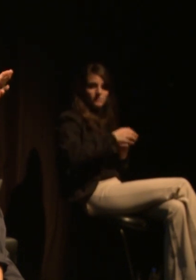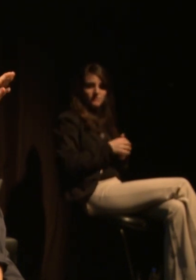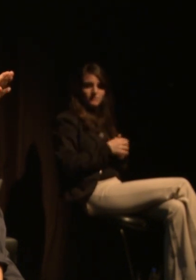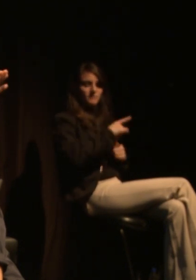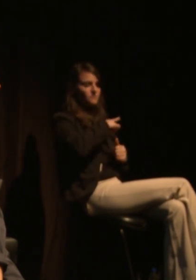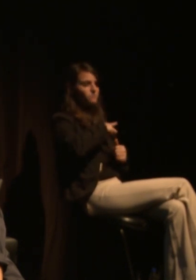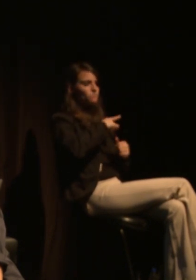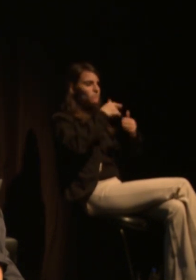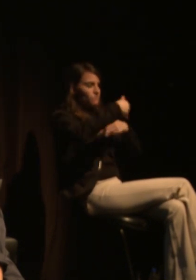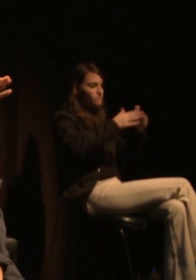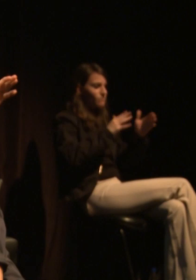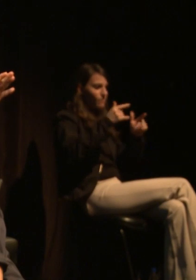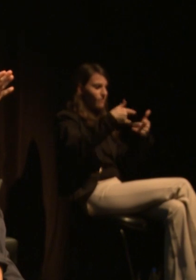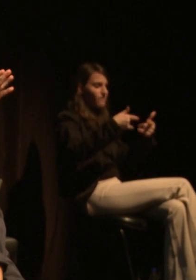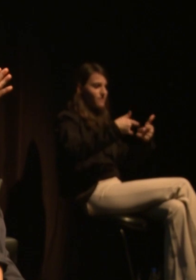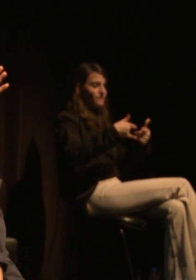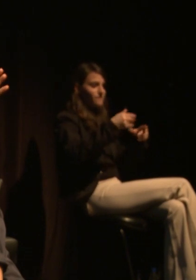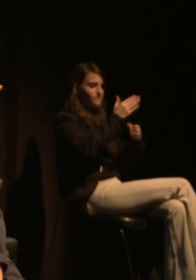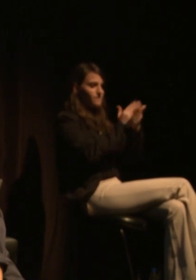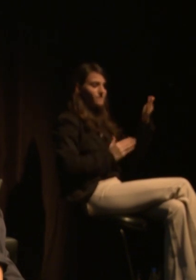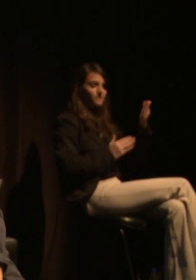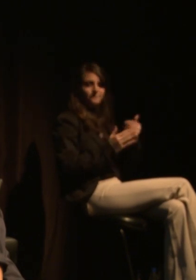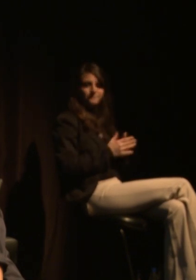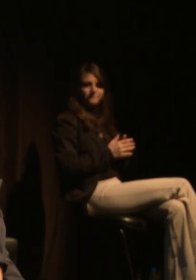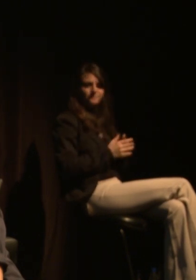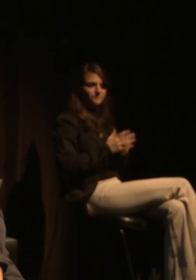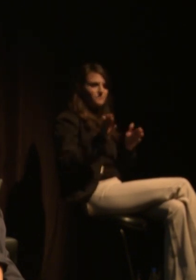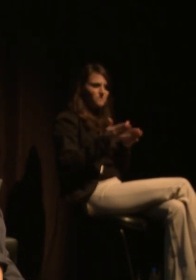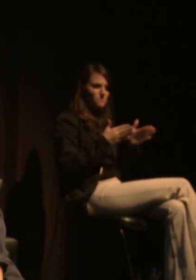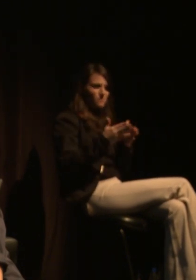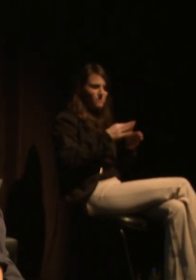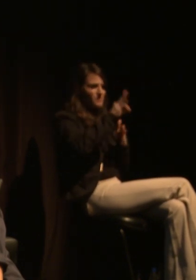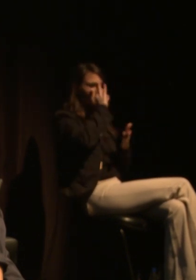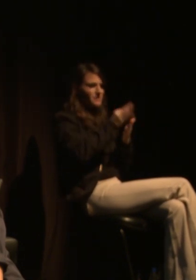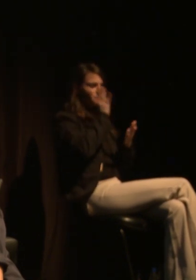tem um boato, um rumor, algo no meio dos produtores de café.